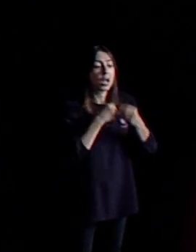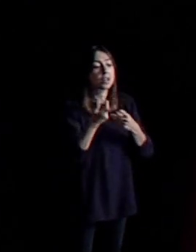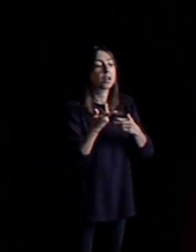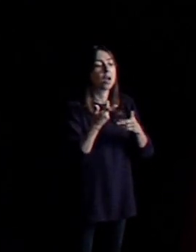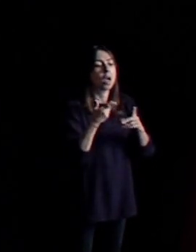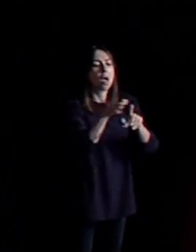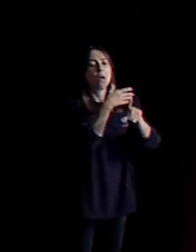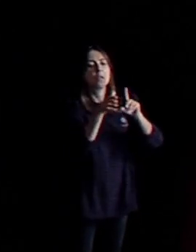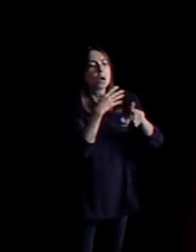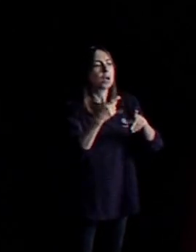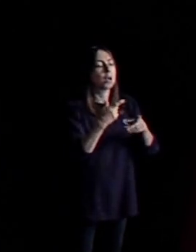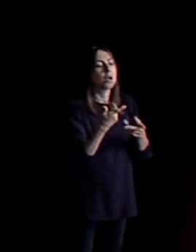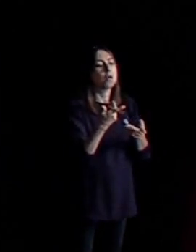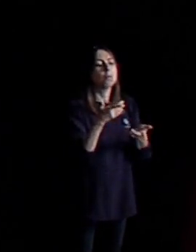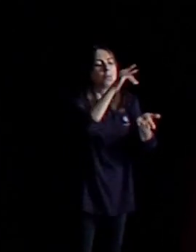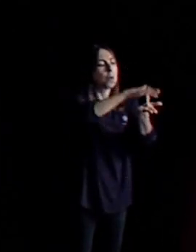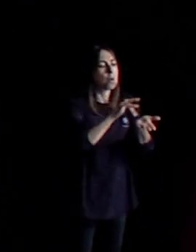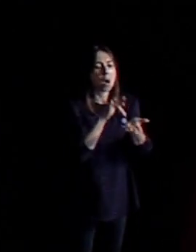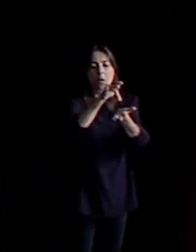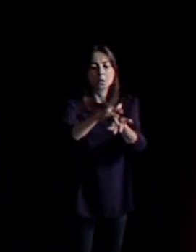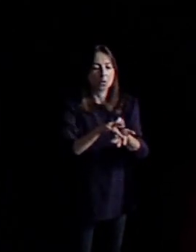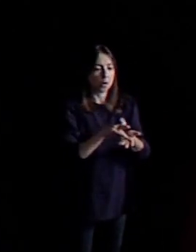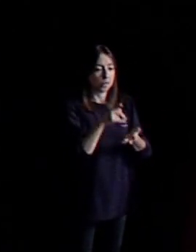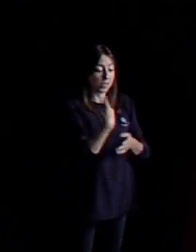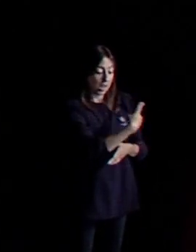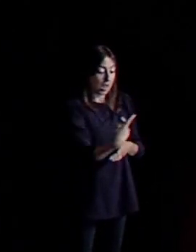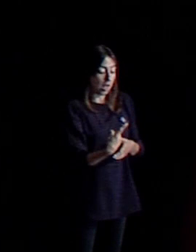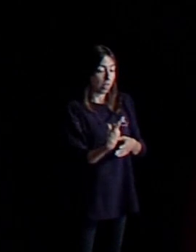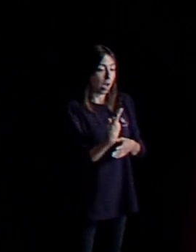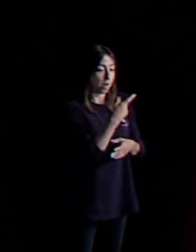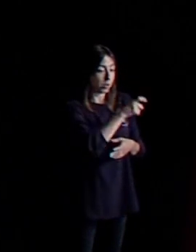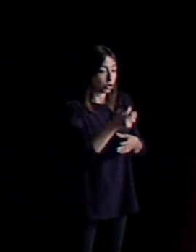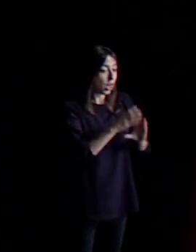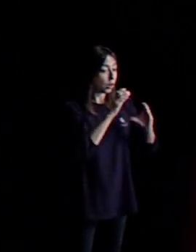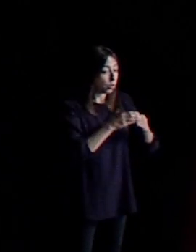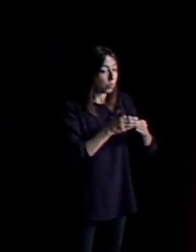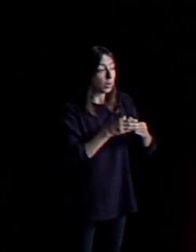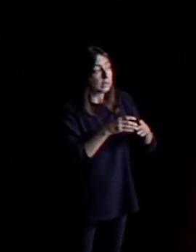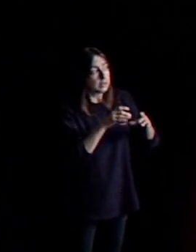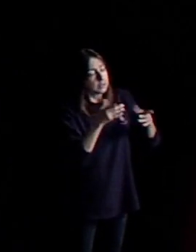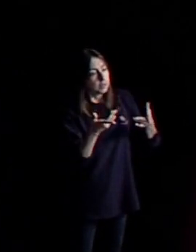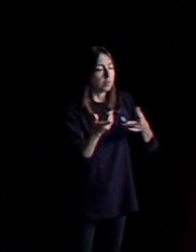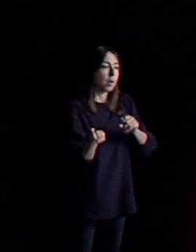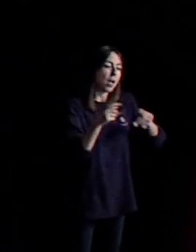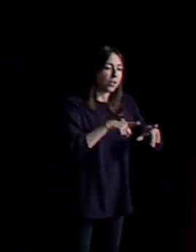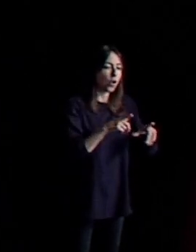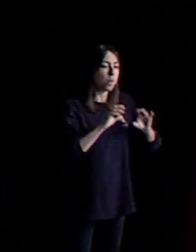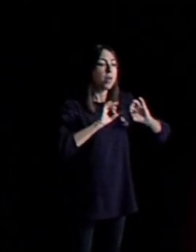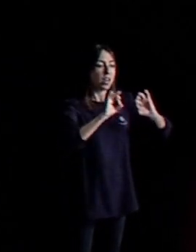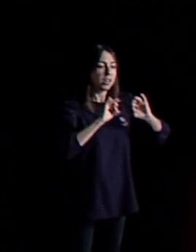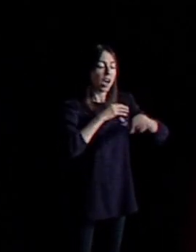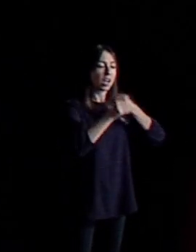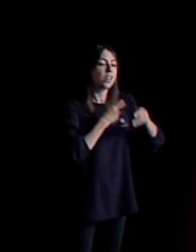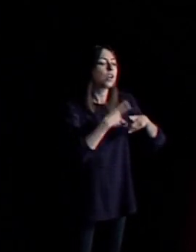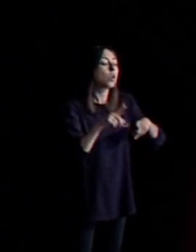aleatorios, donde cada miembro del grupo se especializara de alguna manera en hacer alguna de las